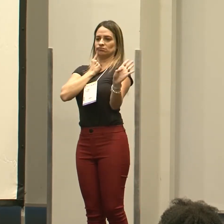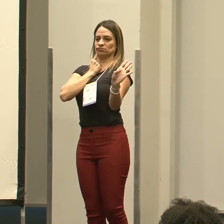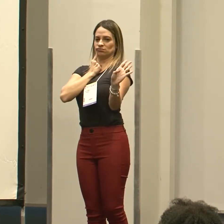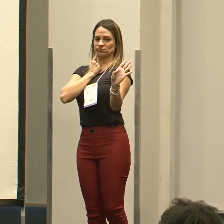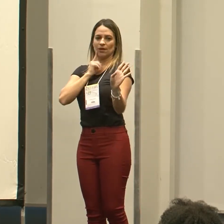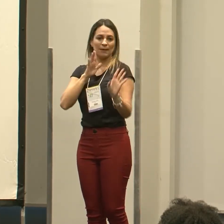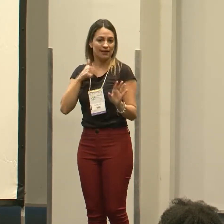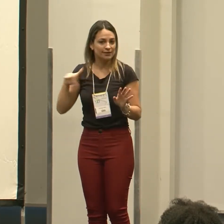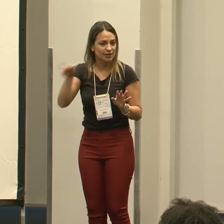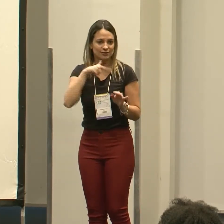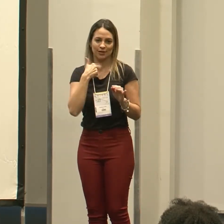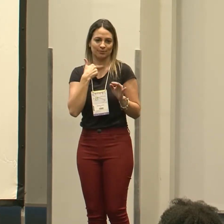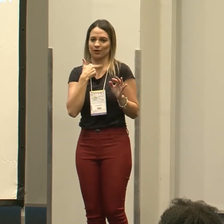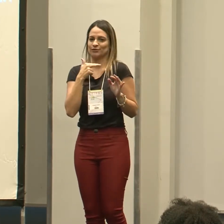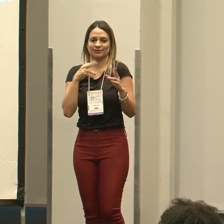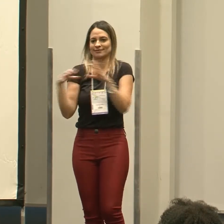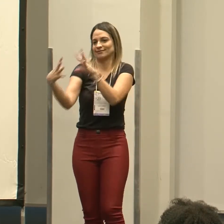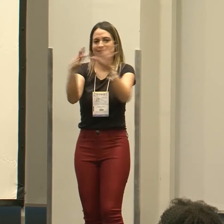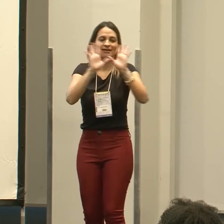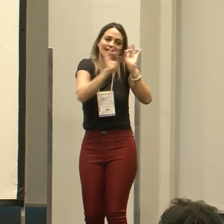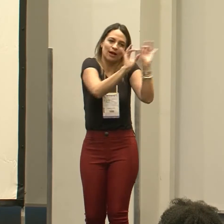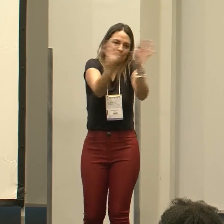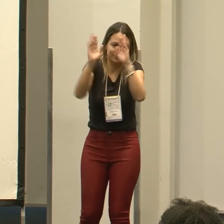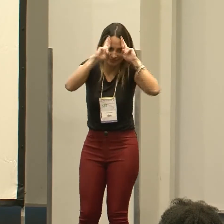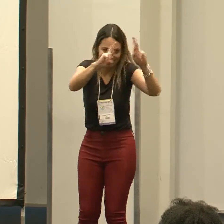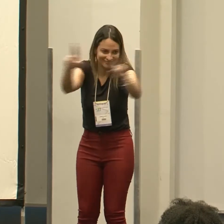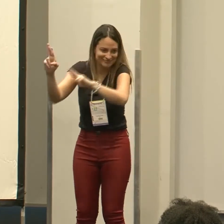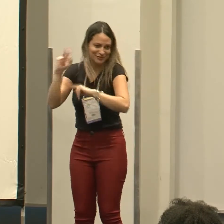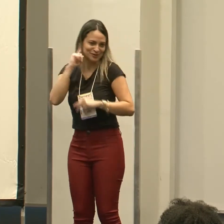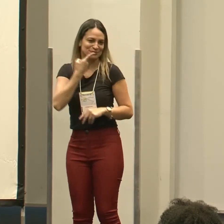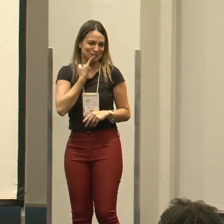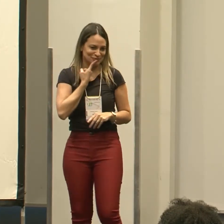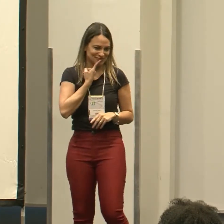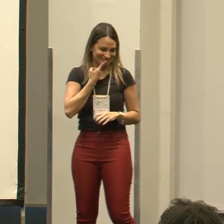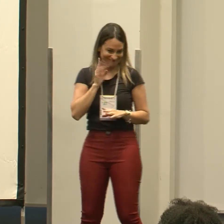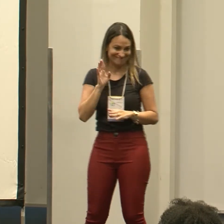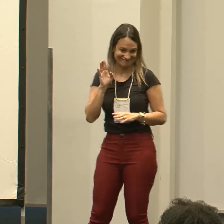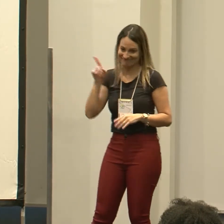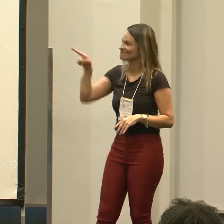concorde. Mas a gente não pode brigar quanto a isso, precisamos respeitar.